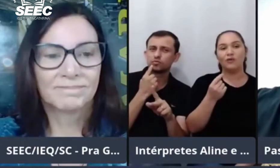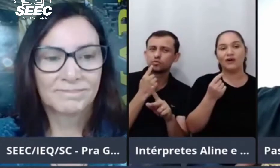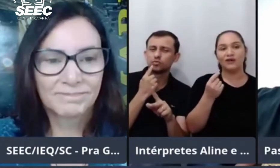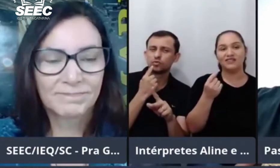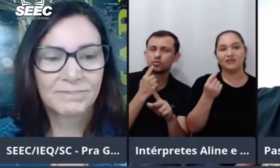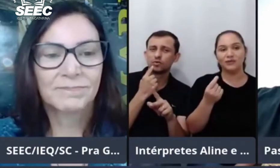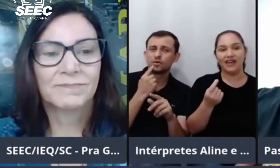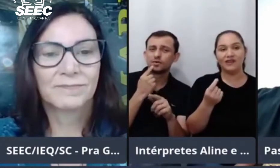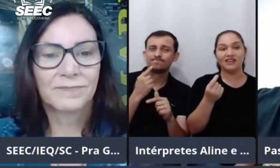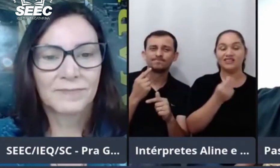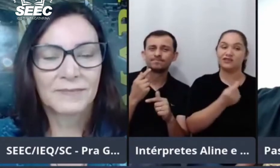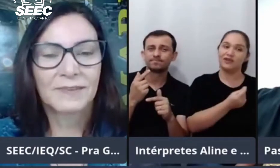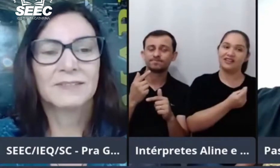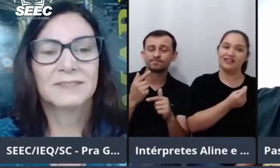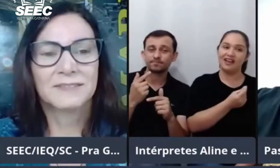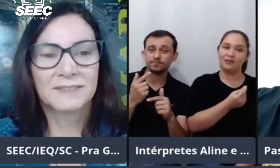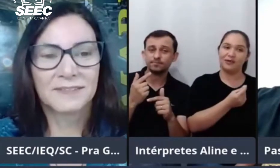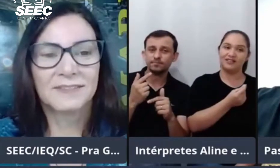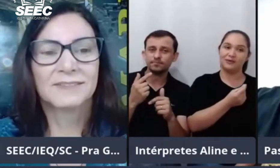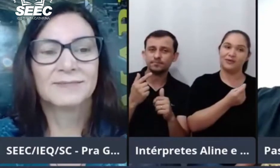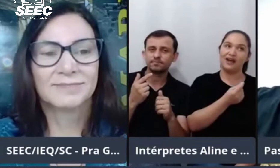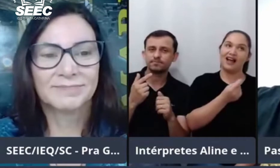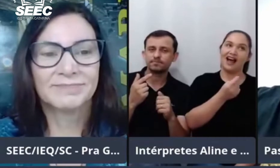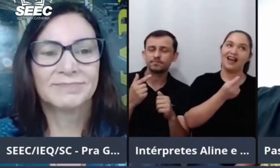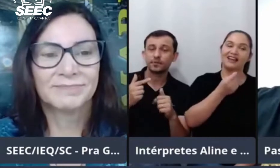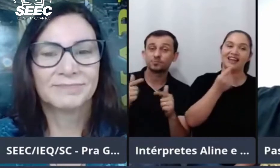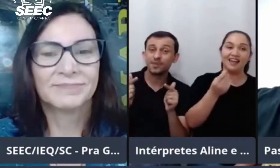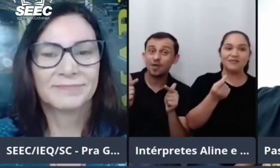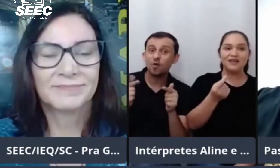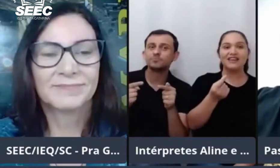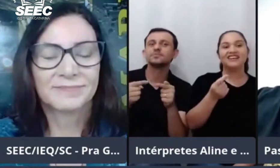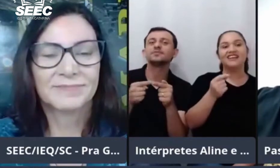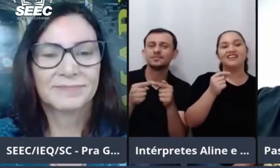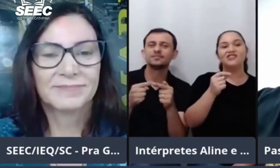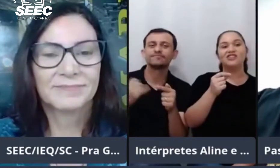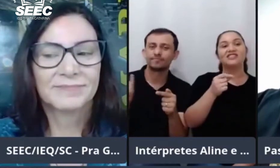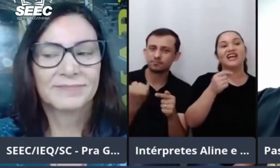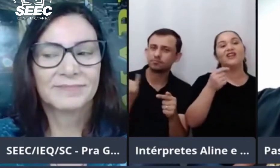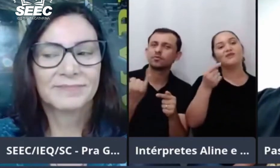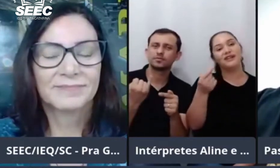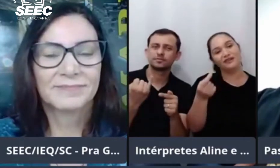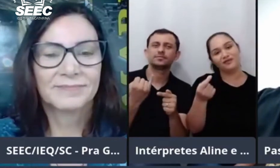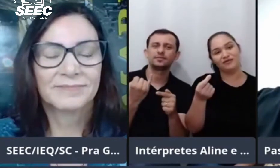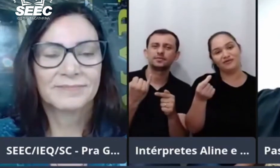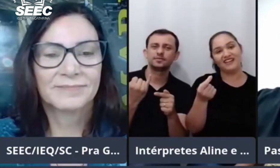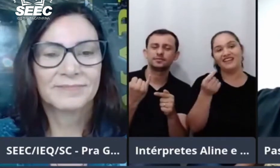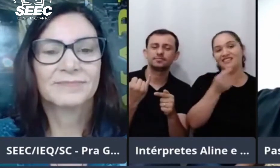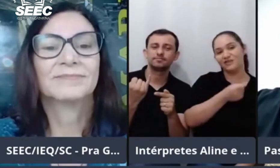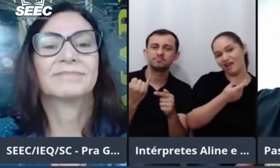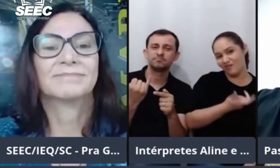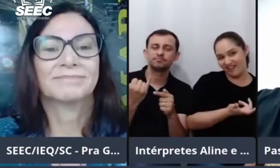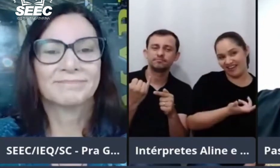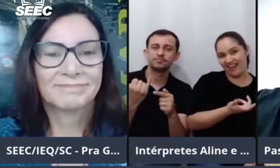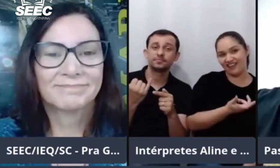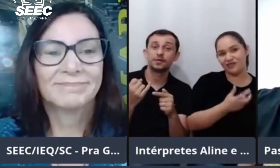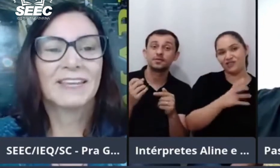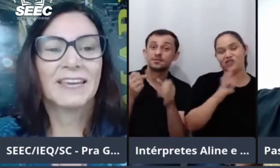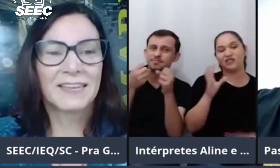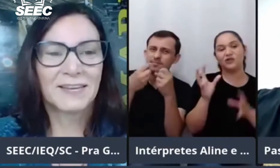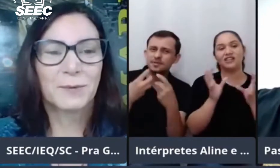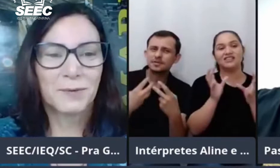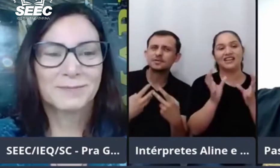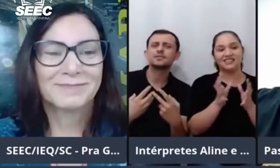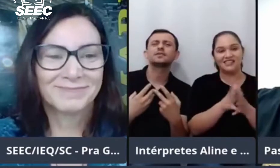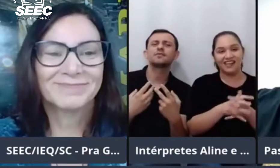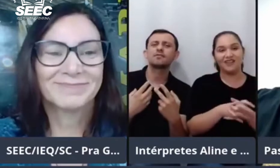jogar alguma coisa no meio que eles não vão entender. Por exemplo, lembre de Salomão, e eles não sabem quem é. Então, a gente